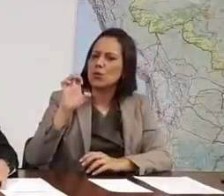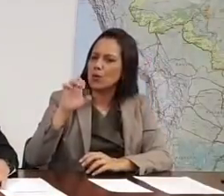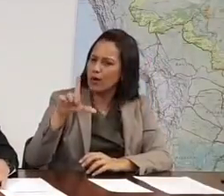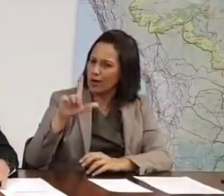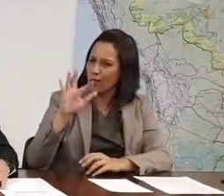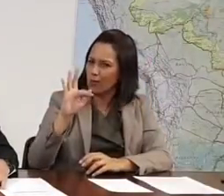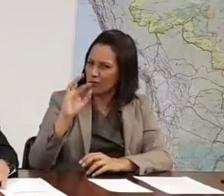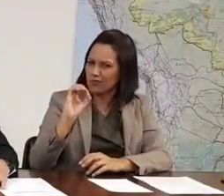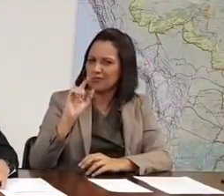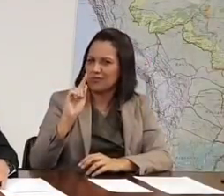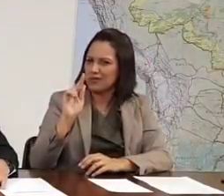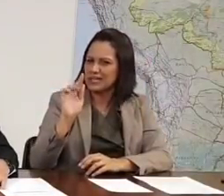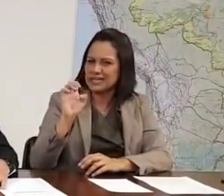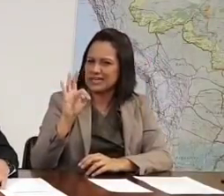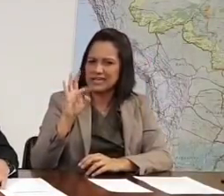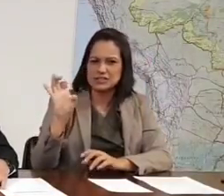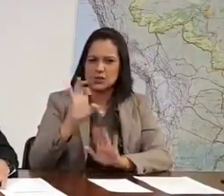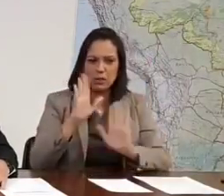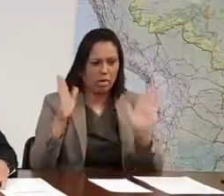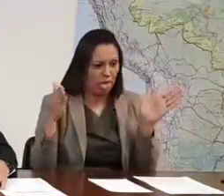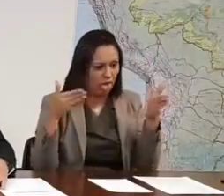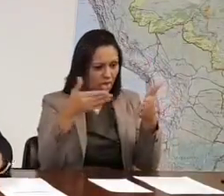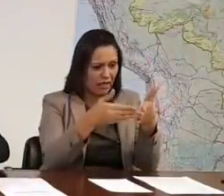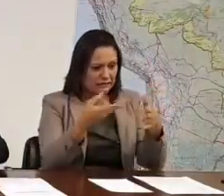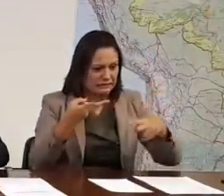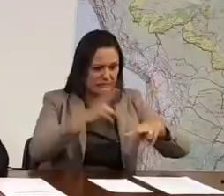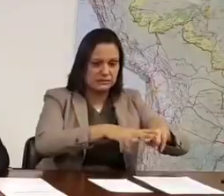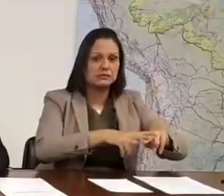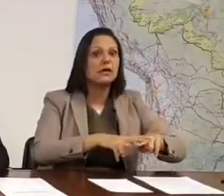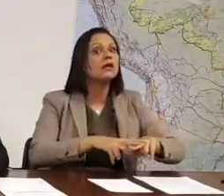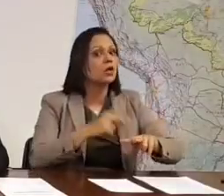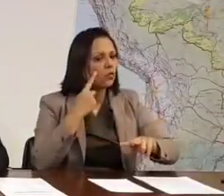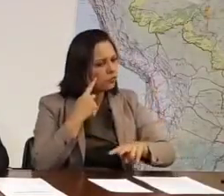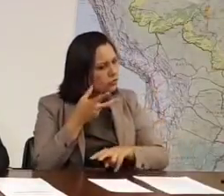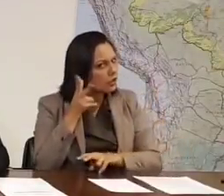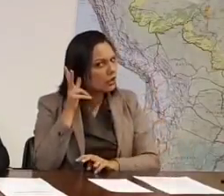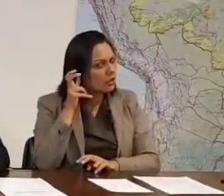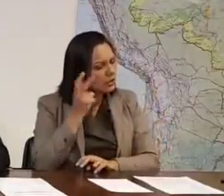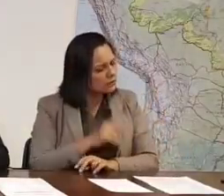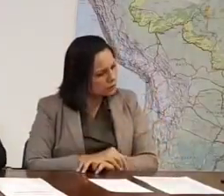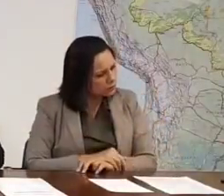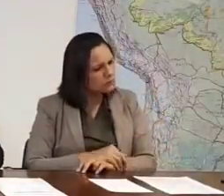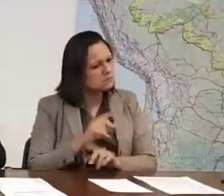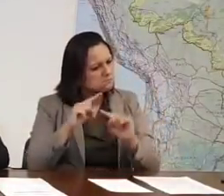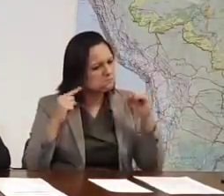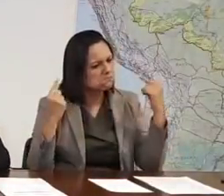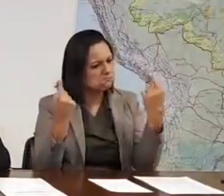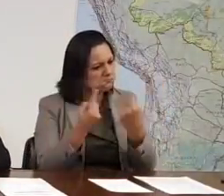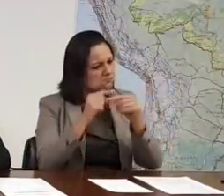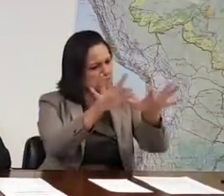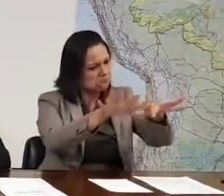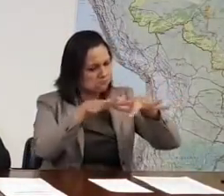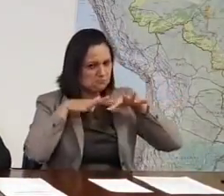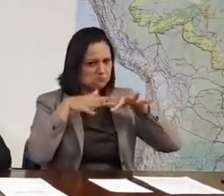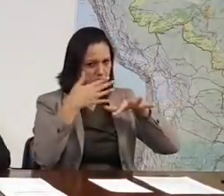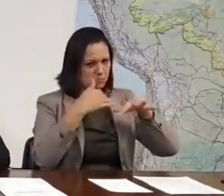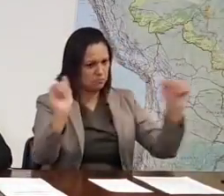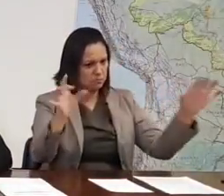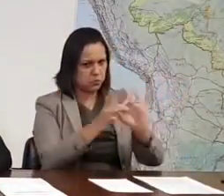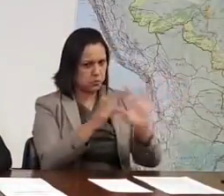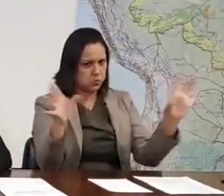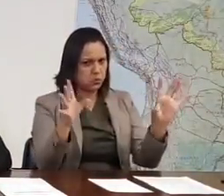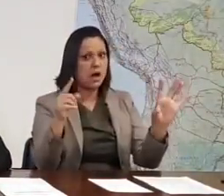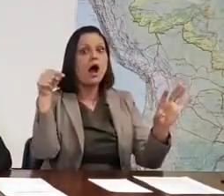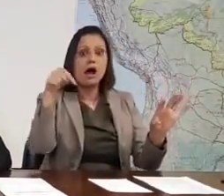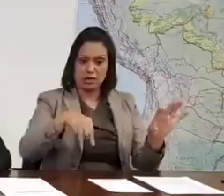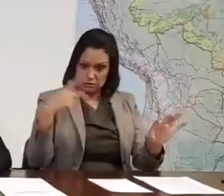que é o destravamento dos nossos gargalos ambientais. Eu ouvi o áudio desse Manel Foguete numa audiência pública, parece talvez uma Câmara de Vereadores, se não me engano. Não, foi